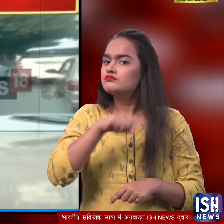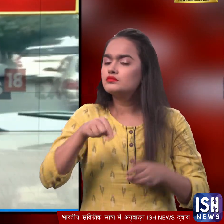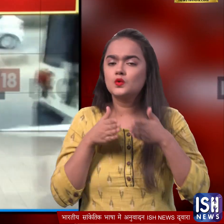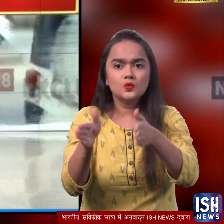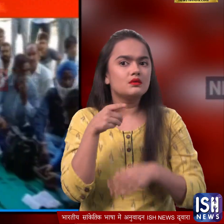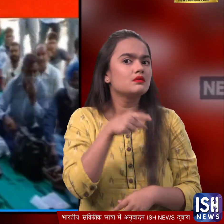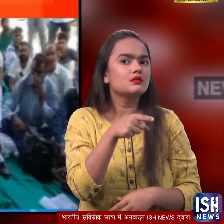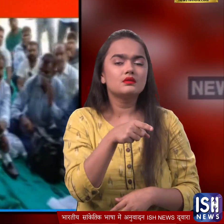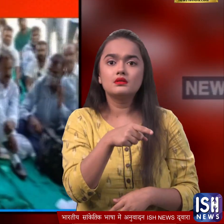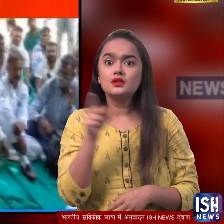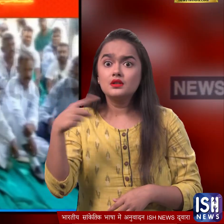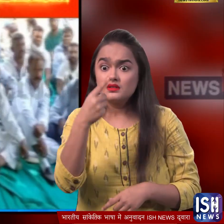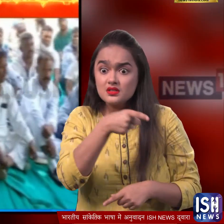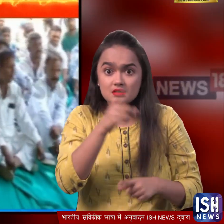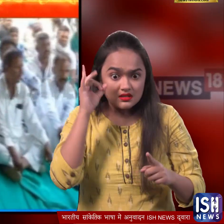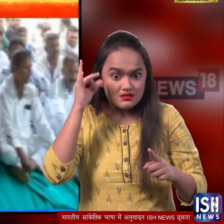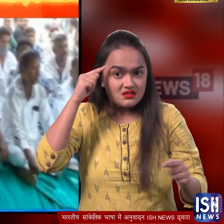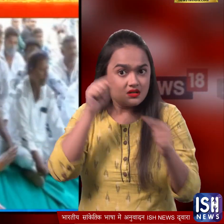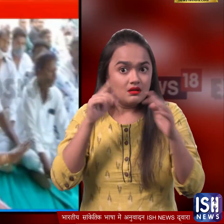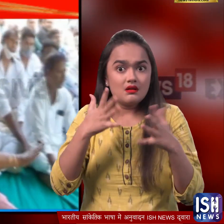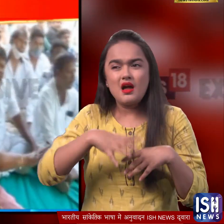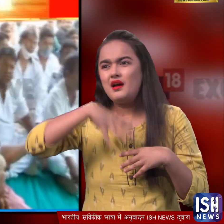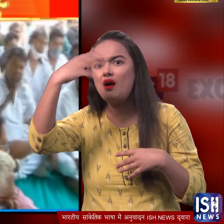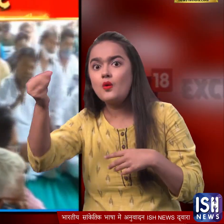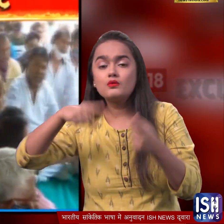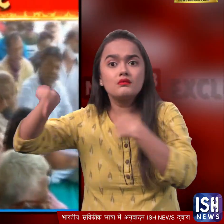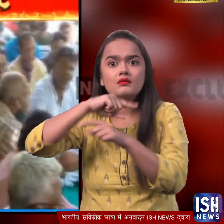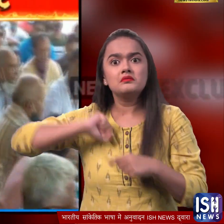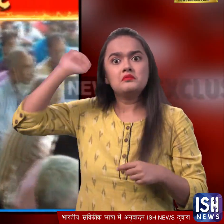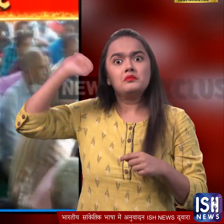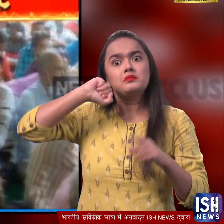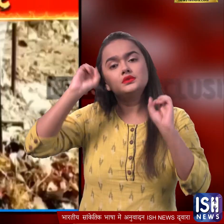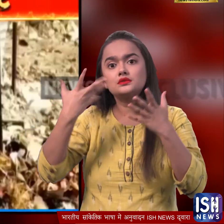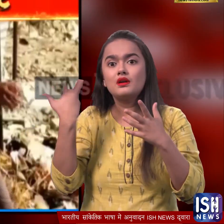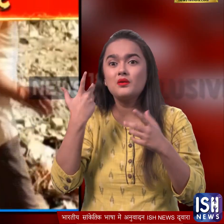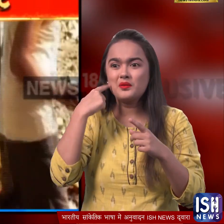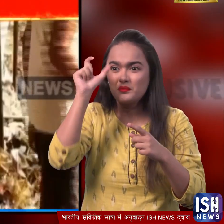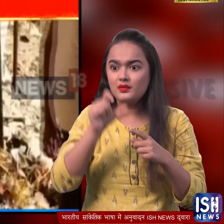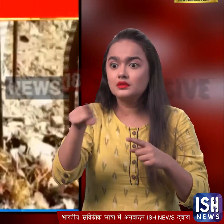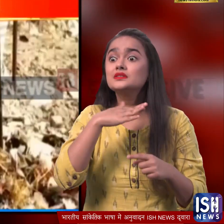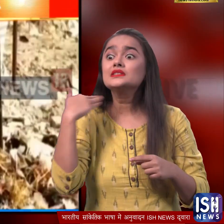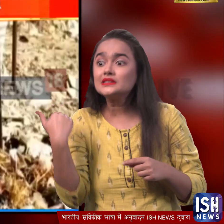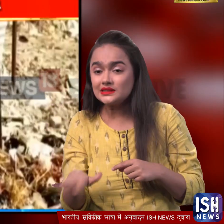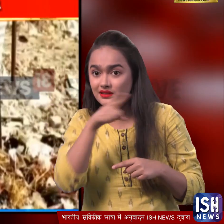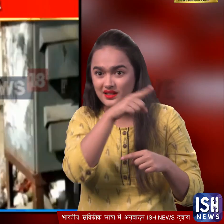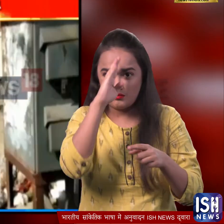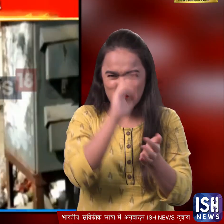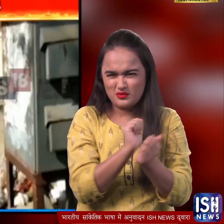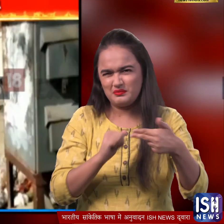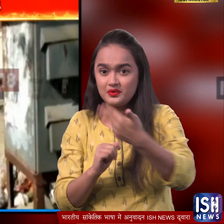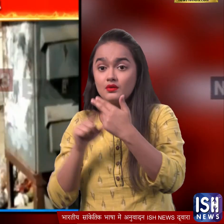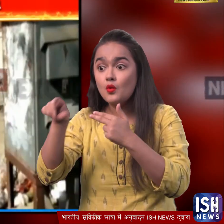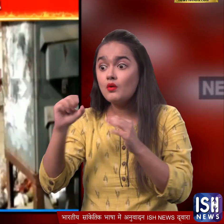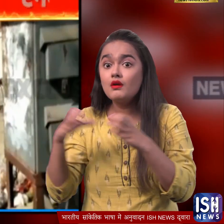दिया और इसके विरोध में मोर्चरी के बाहर ही बेमियादी धरने पर बैठ गए। एनकाउंटर में मारे गए आरोपी के समर्थन में